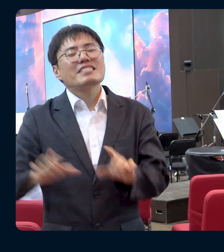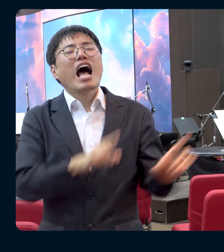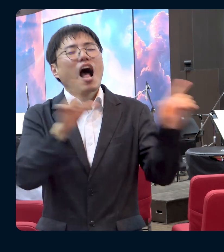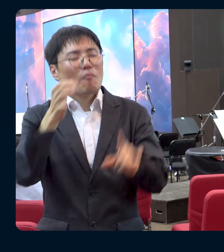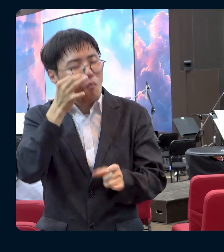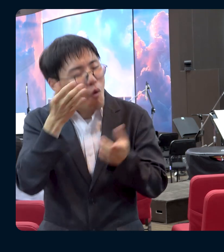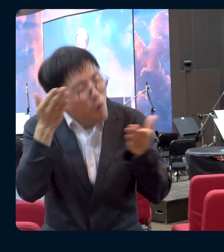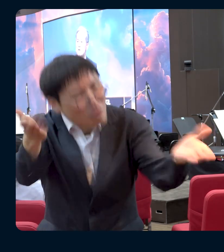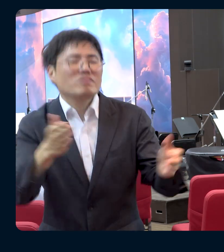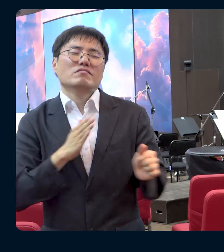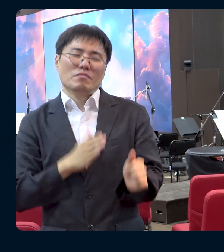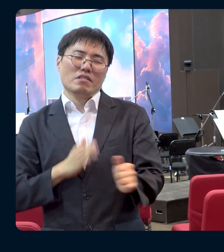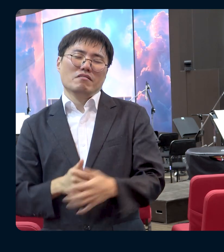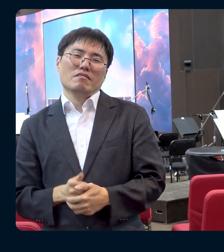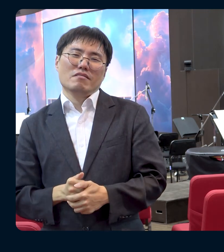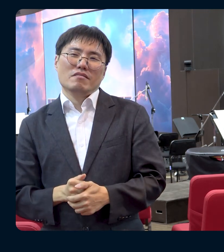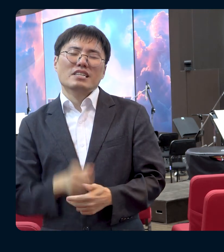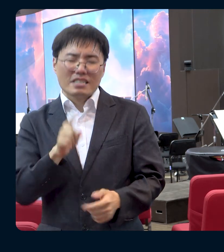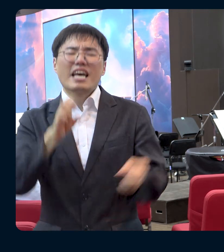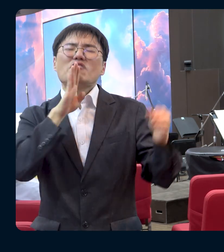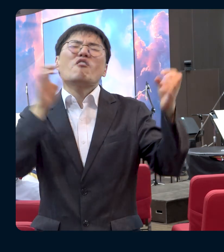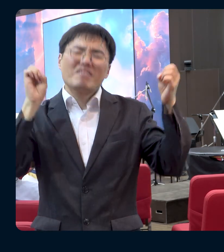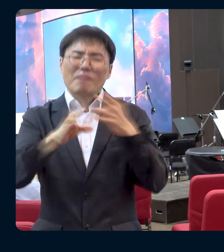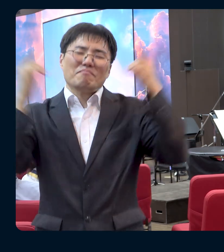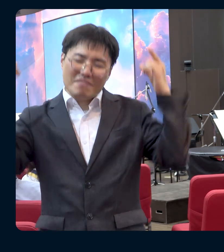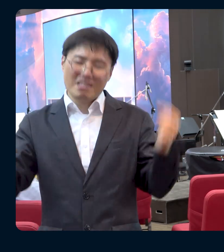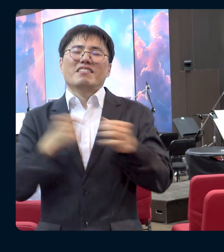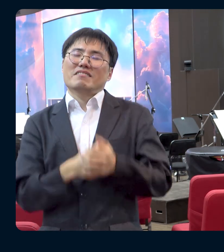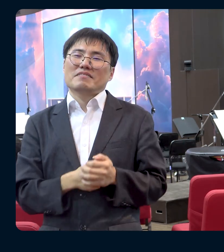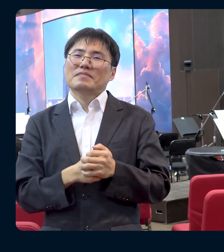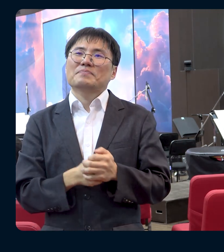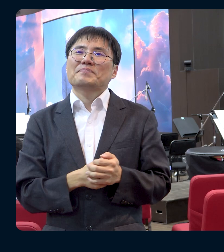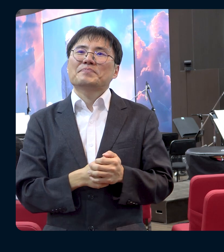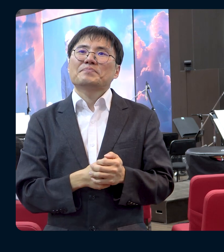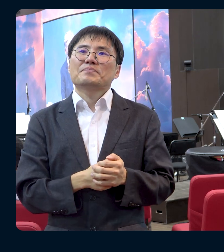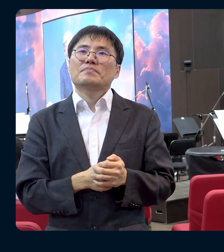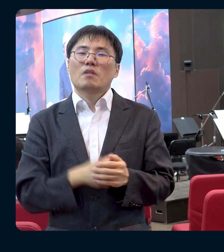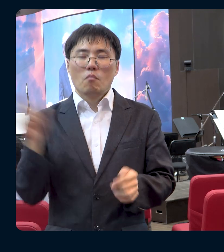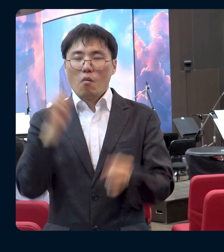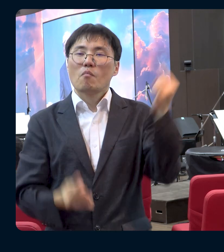삶으로 입증하세요. 삶으로 보여주시면 됩니다. 그게 답이에요.